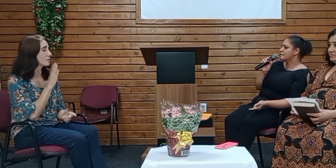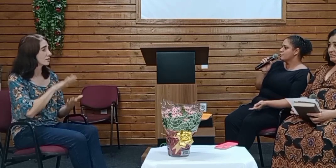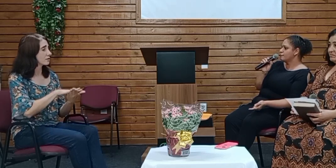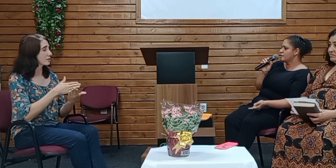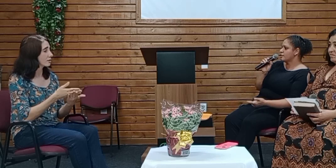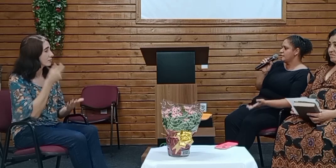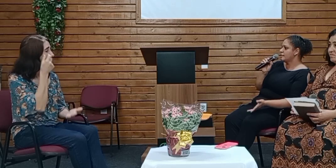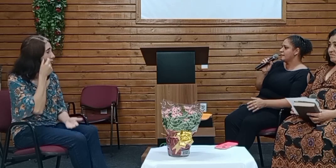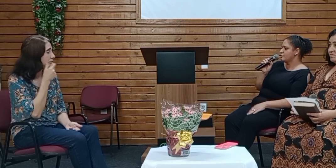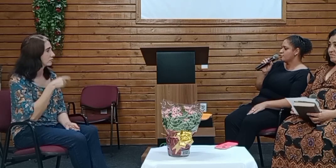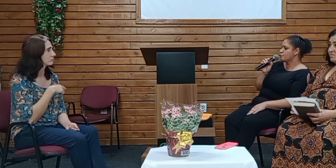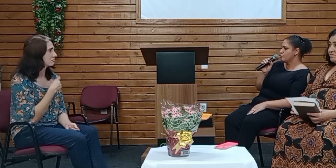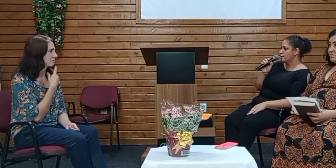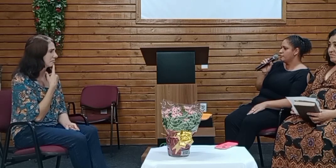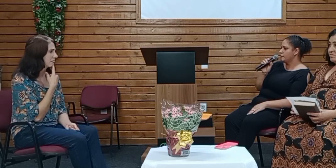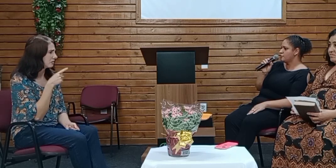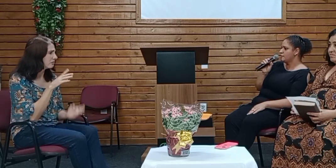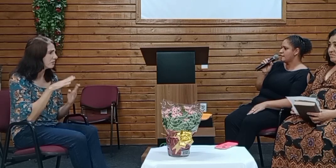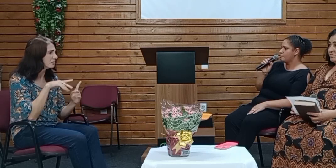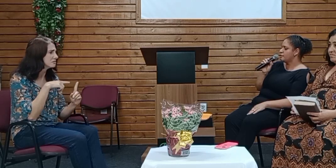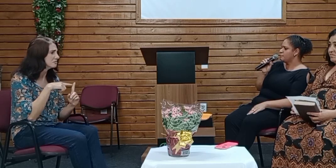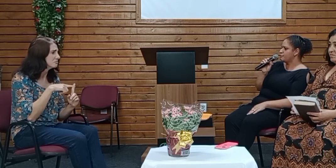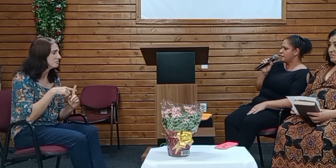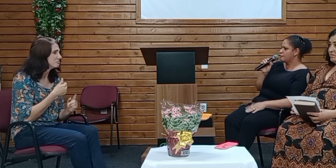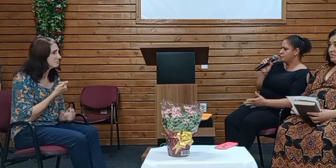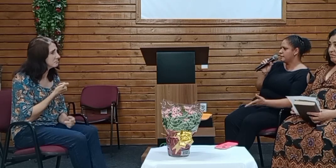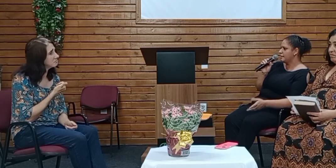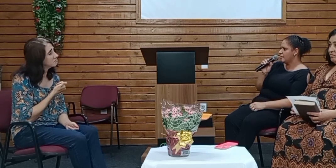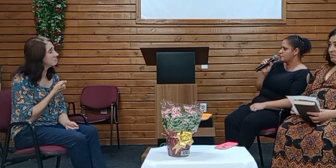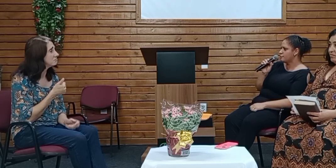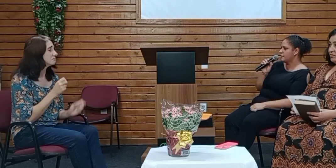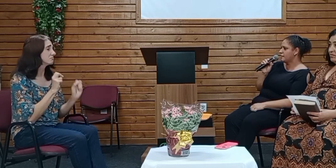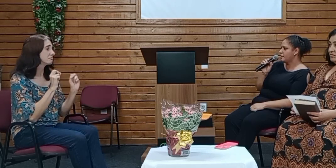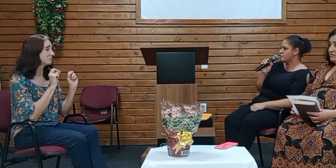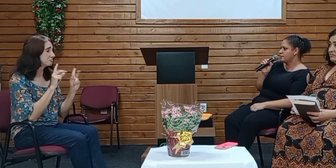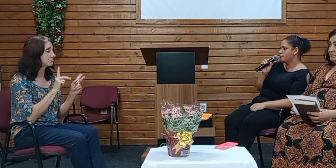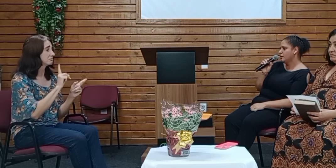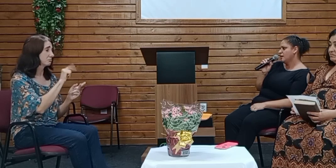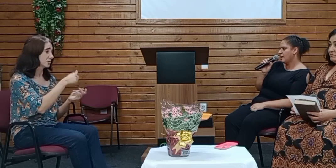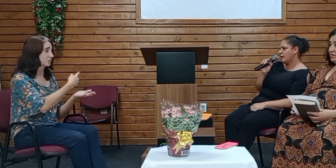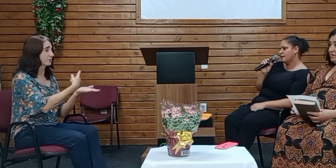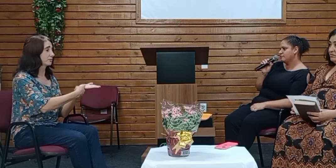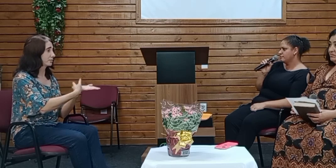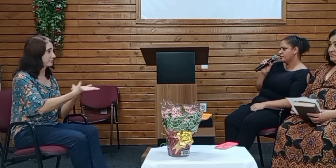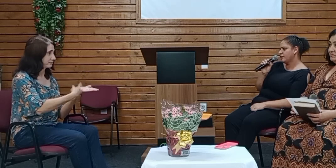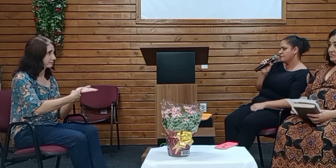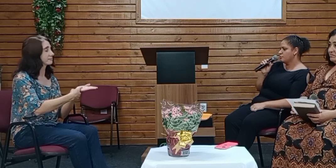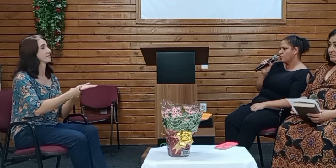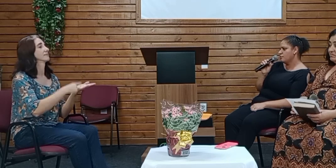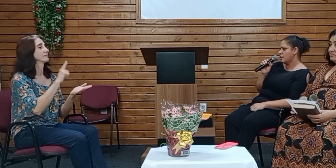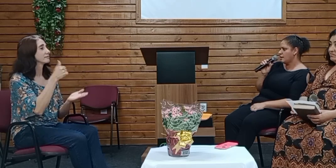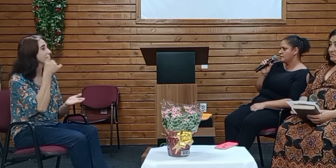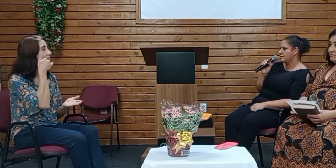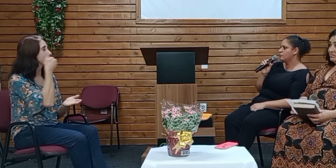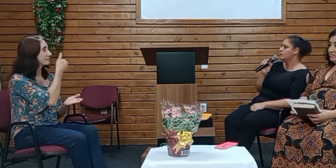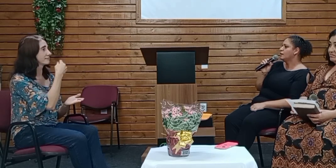a Silvana já ia na igreja com o João e tinha intérprete. Daí me falaram, vamos na igreja. E eu, não sei, vamos